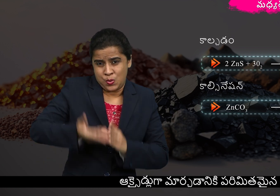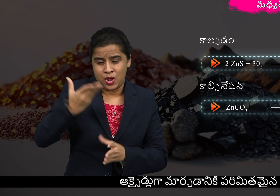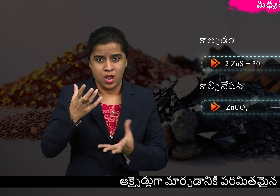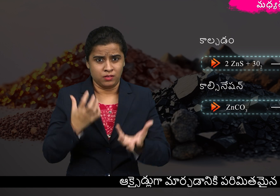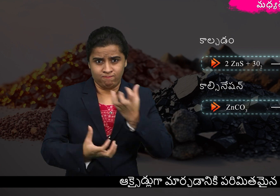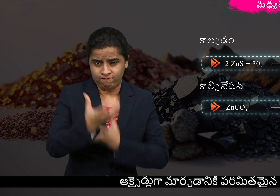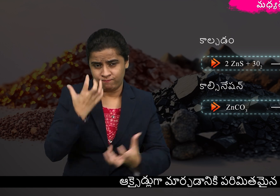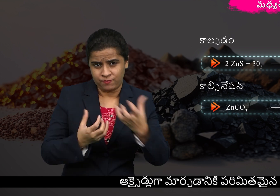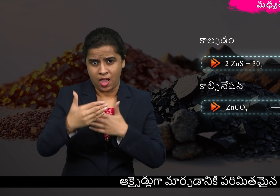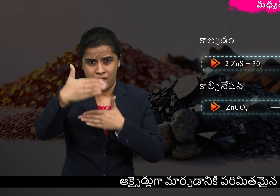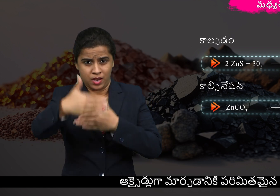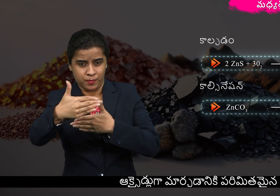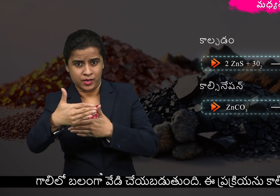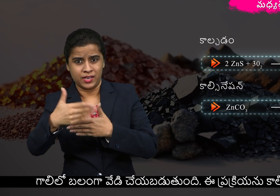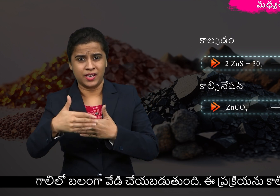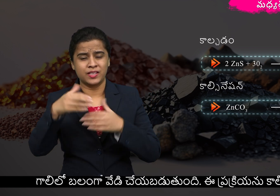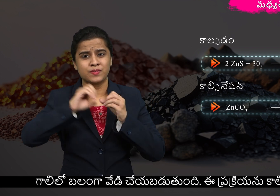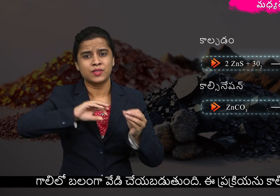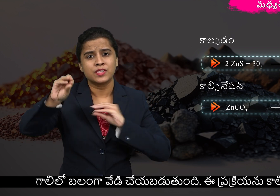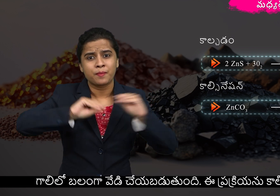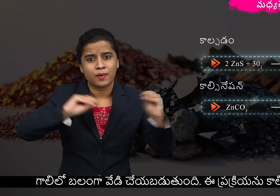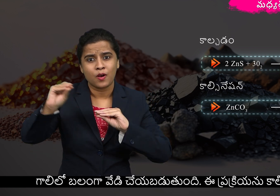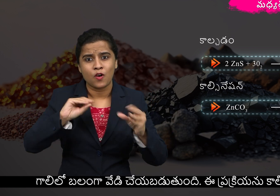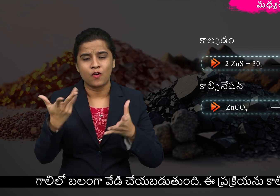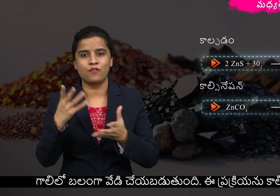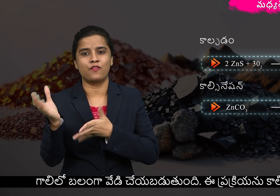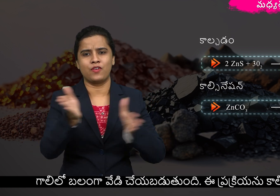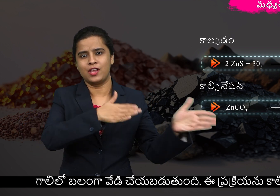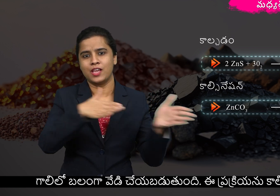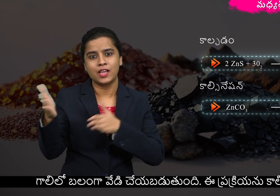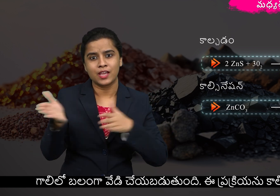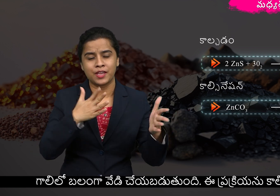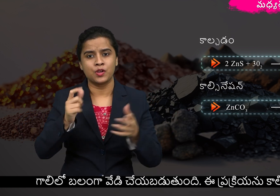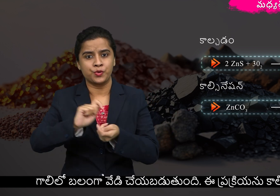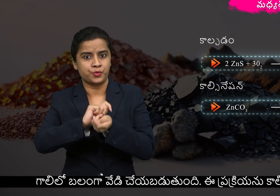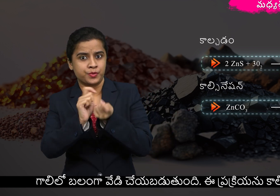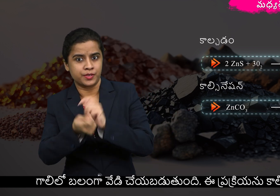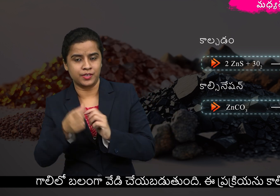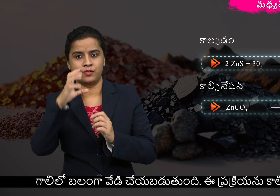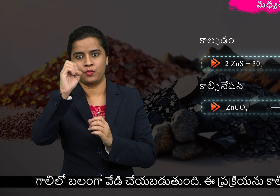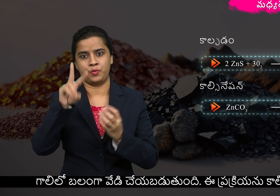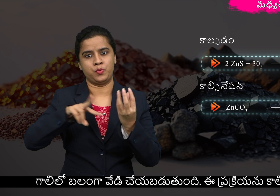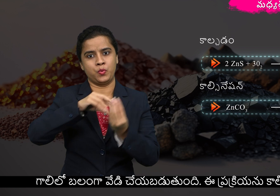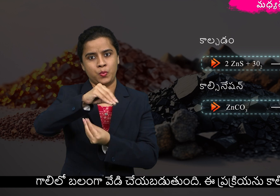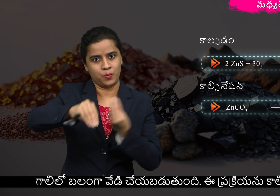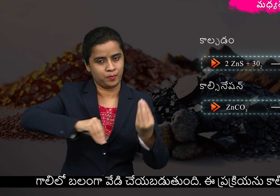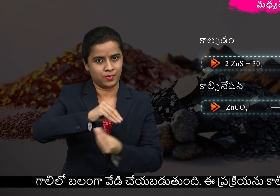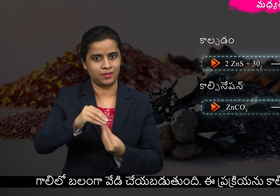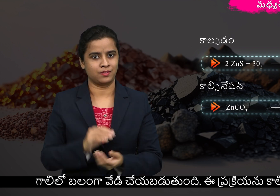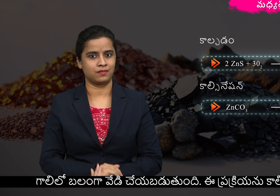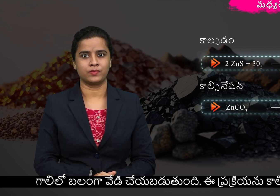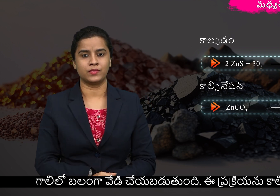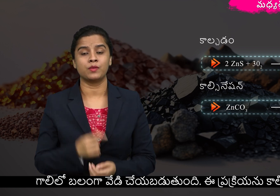ఆక్సైడ్లుగా మార్చడానికి పరిమితమైన గాలిలో బలంగా వేడి చేయబడుతుంది. ఈ ప్రక్రియను కాల్సినేషన్